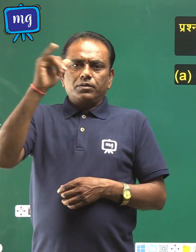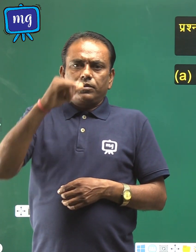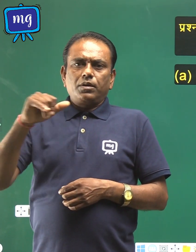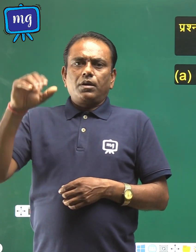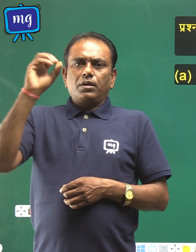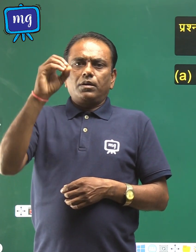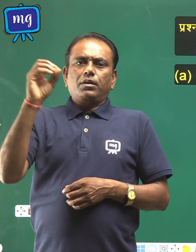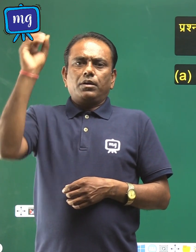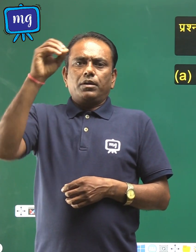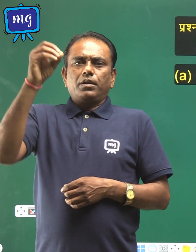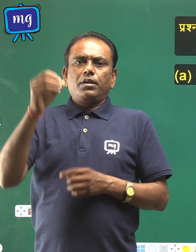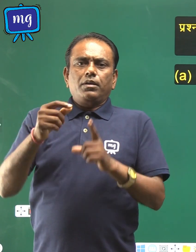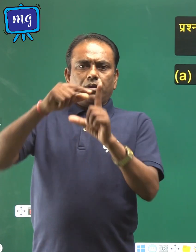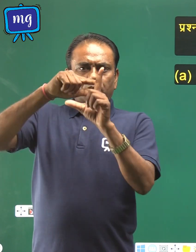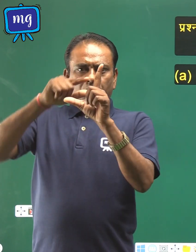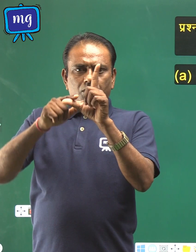का कोण